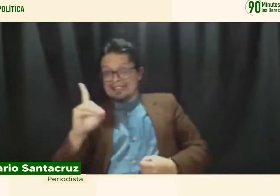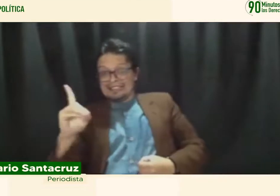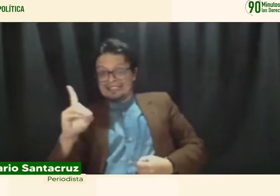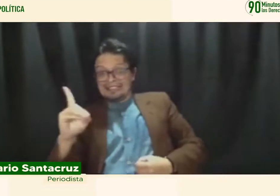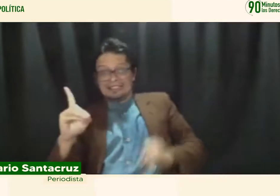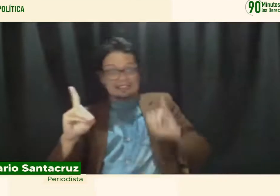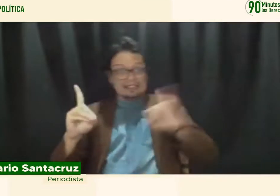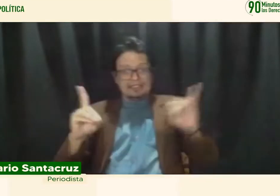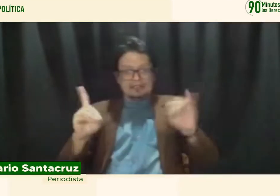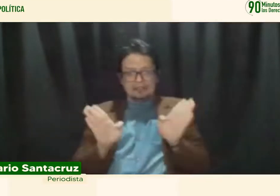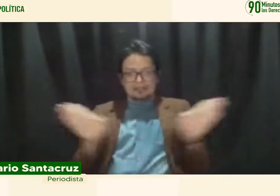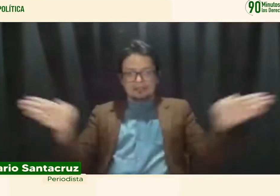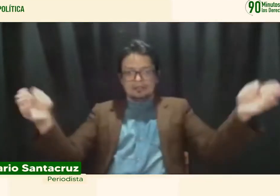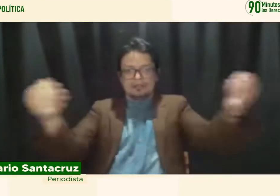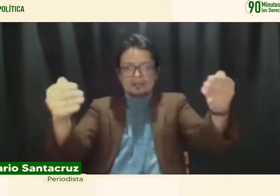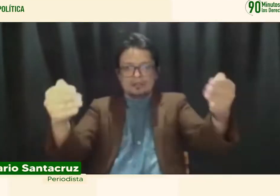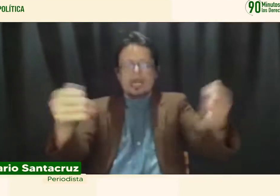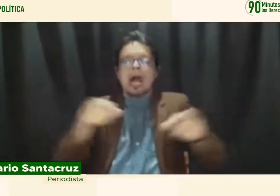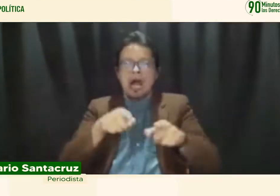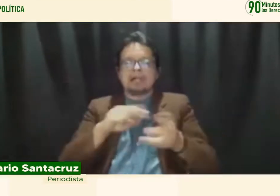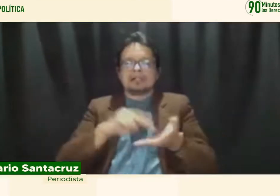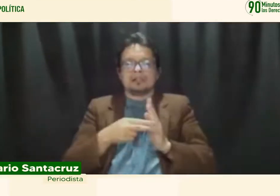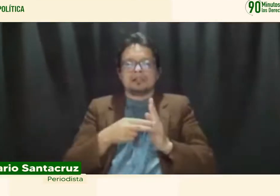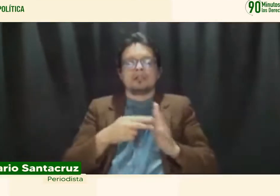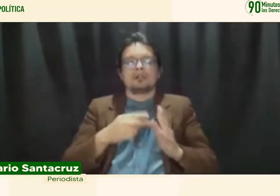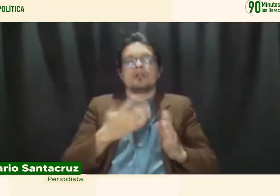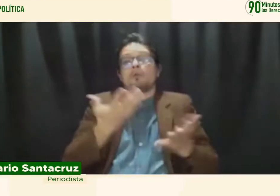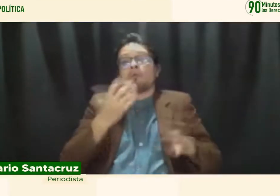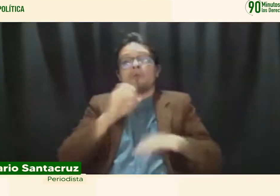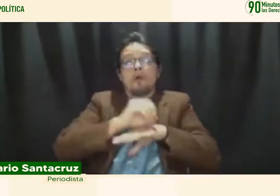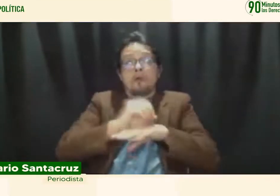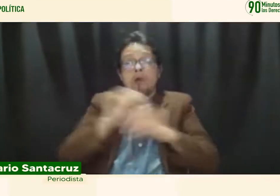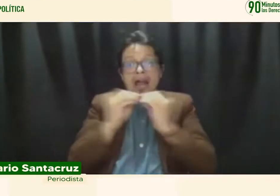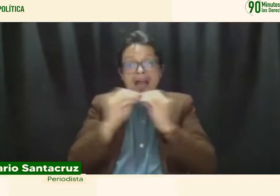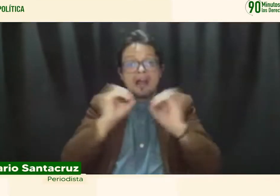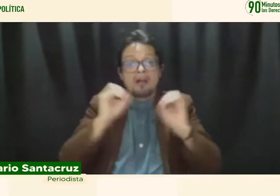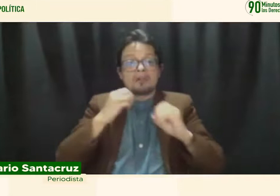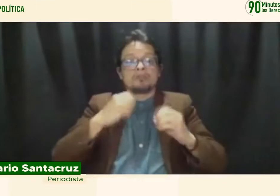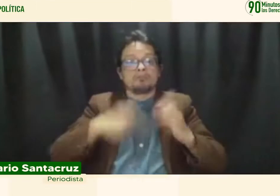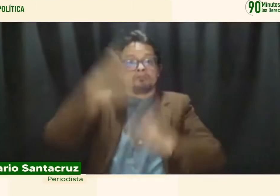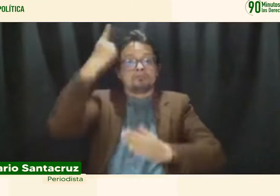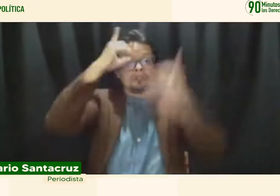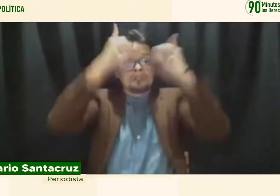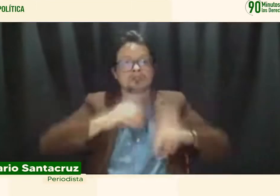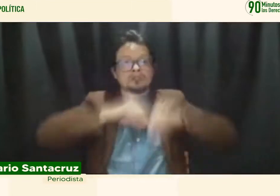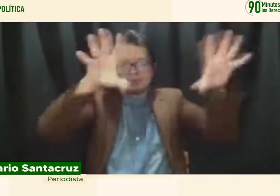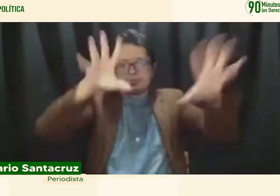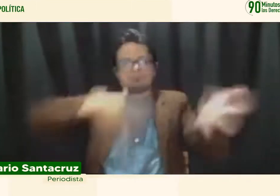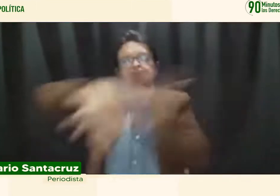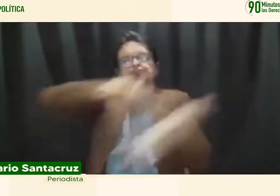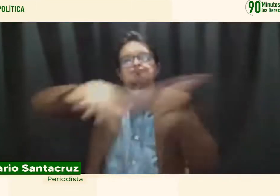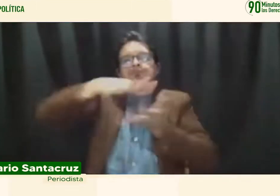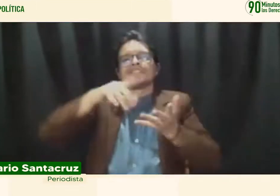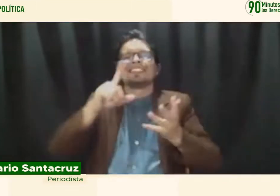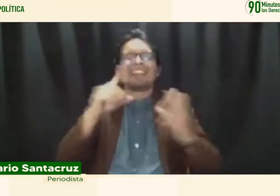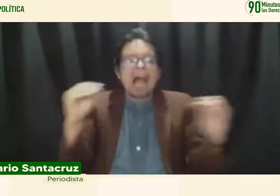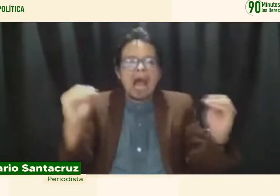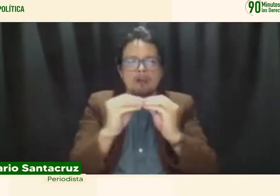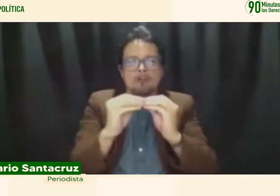pedagogías se tiene que trabajamos de tal manera que sin importar que sea de derecha o de izquierda haya punto de encuentro sí y evitar